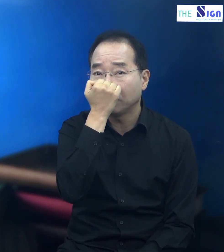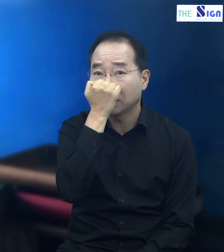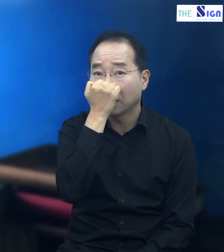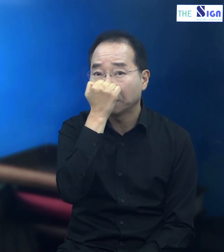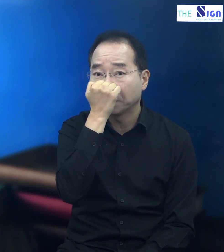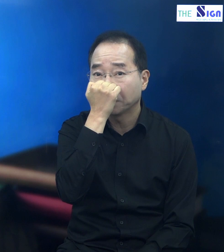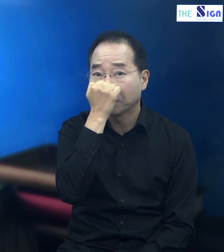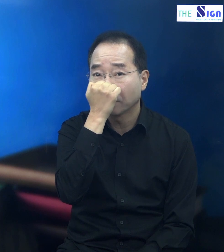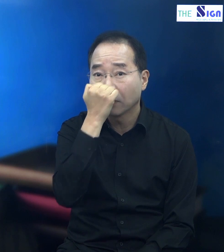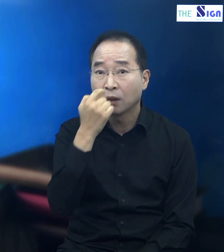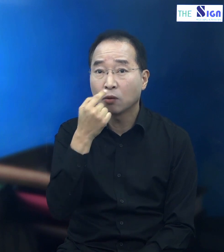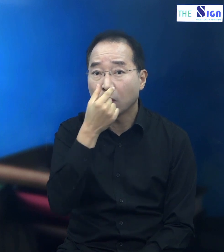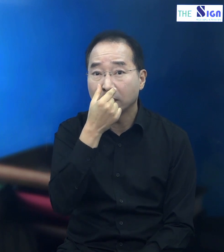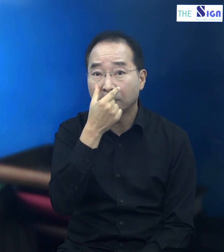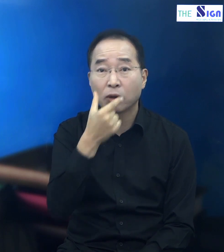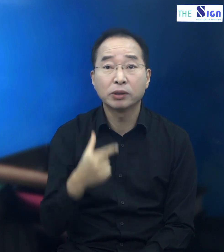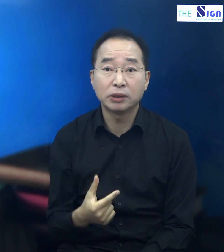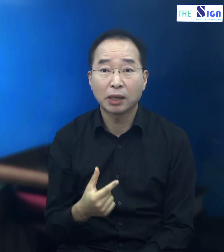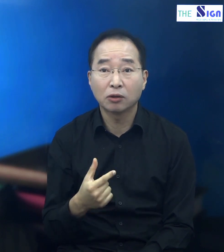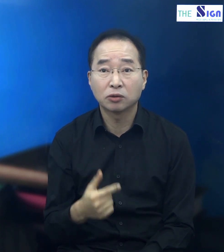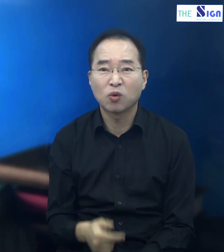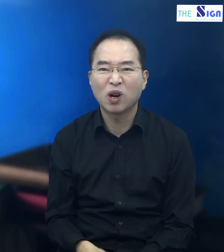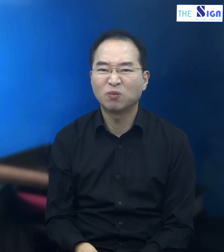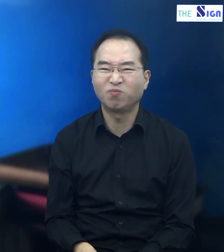표현입니다. 코가 이제 벌어진다는 거죠.